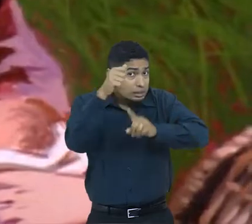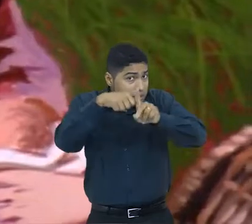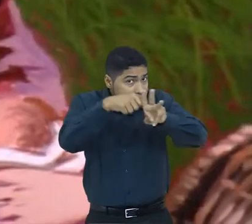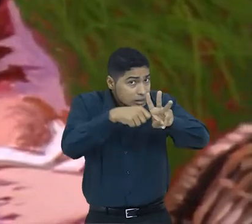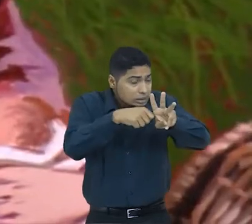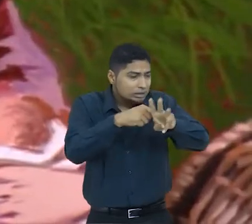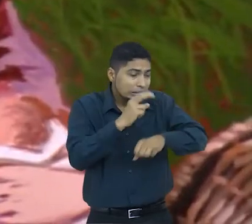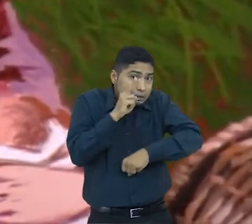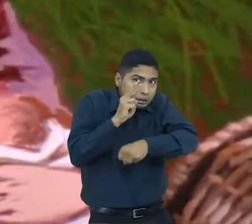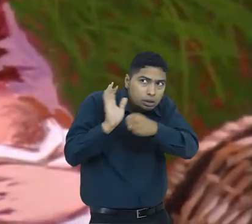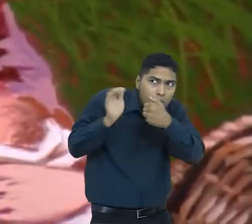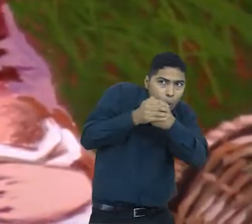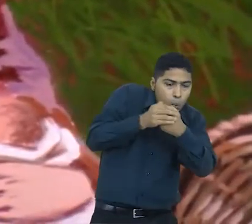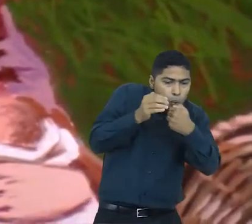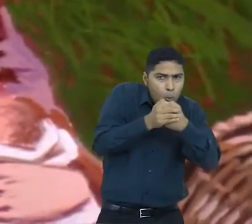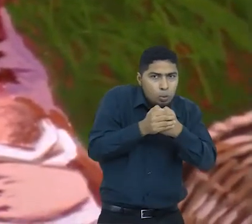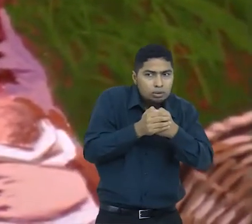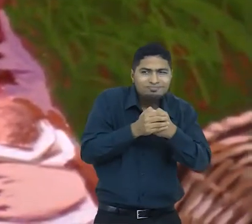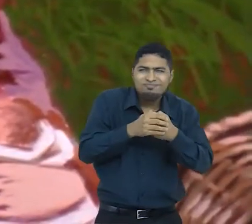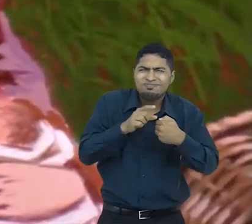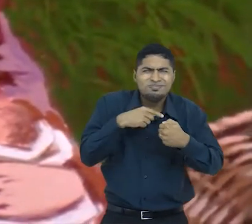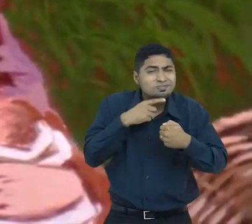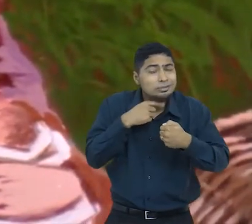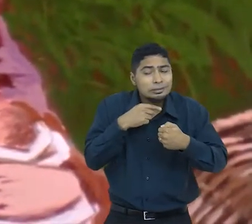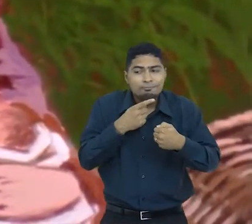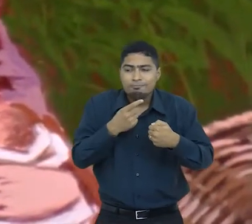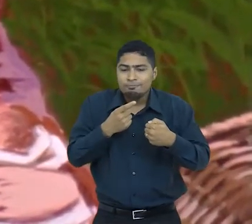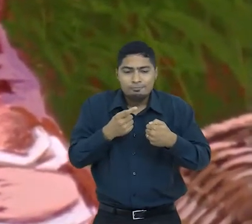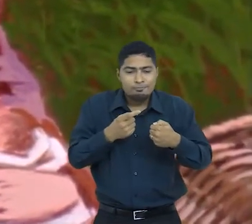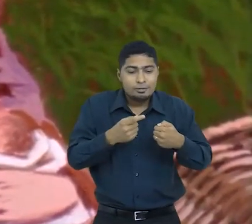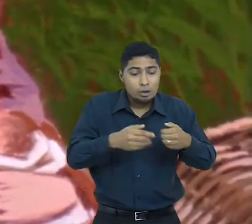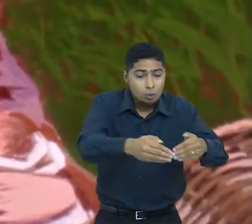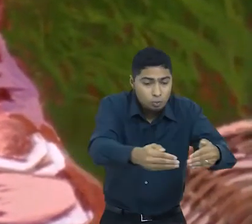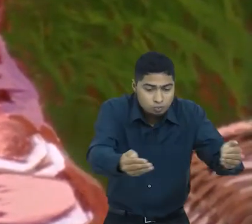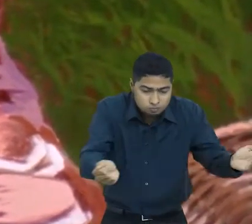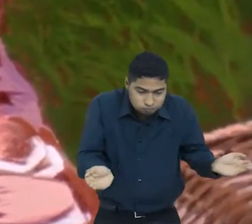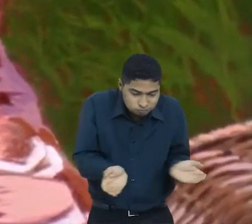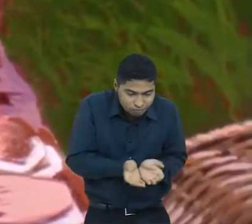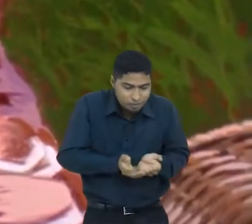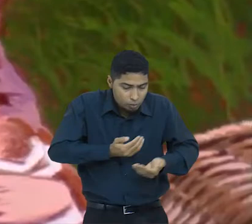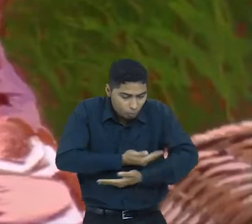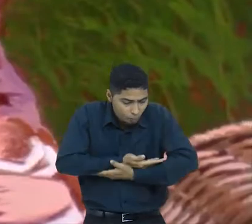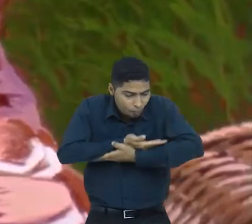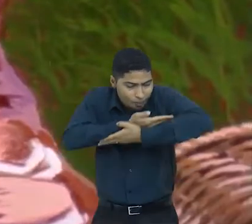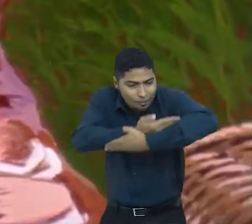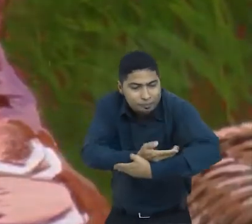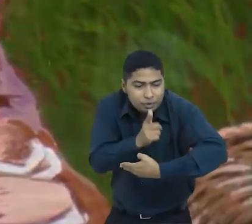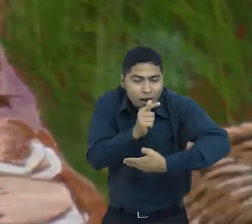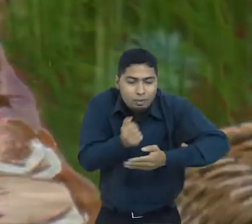3 meses. Quando já não dava mais, ela colocou o bebê numa cesta vedada com piche e colocou-o na beira